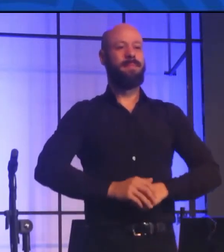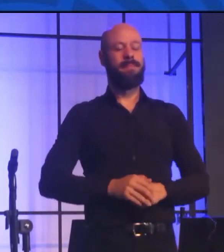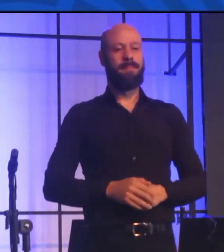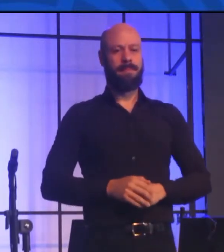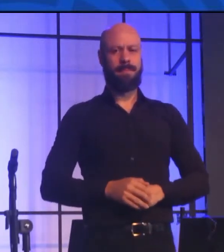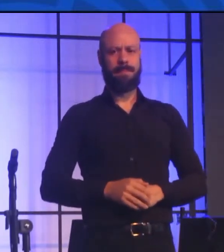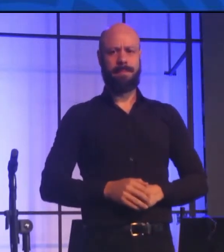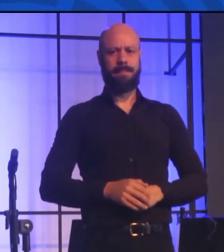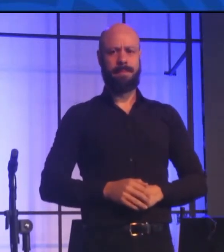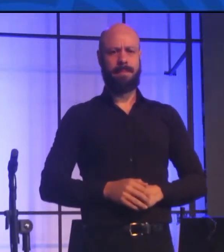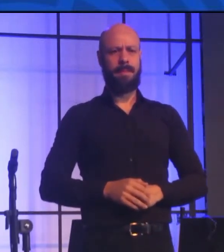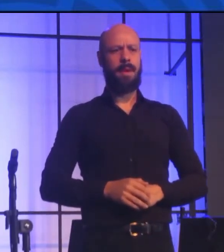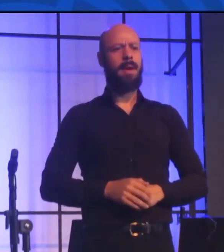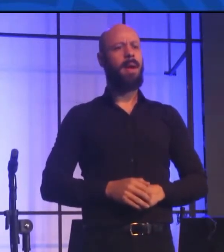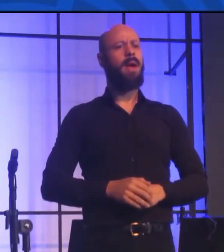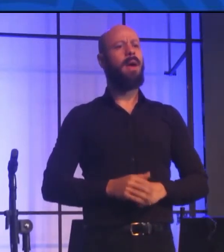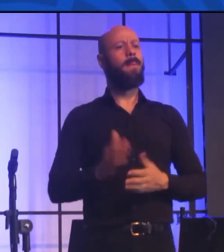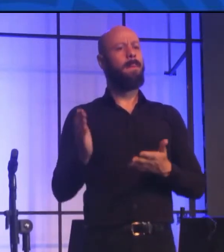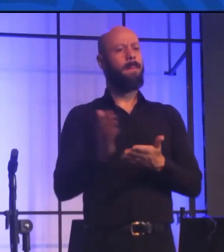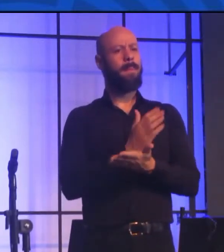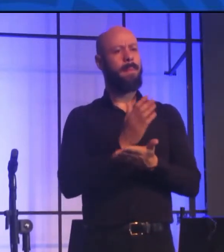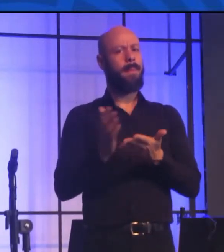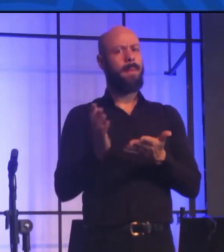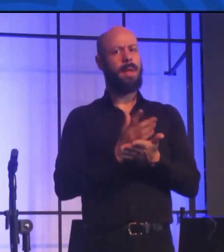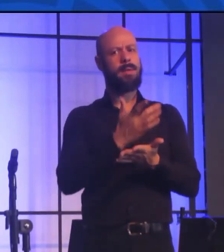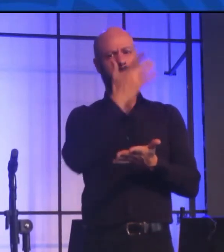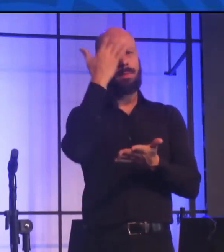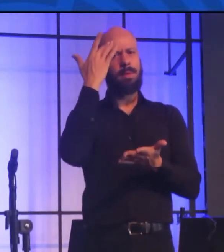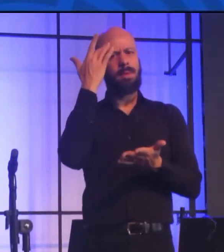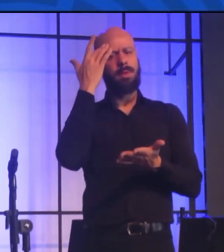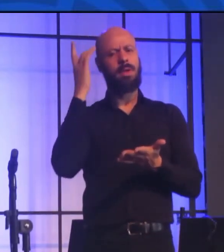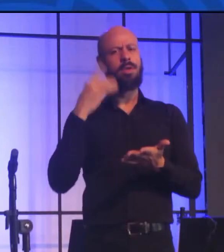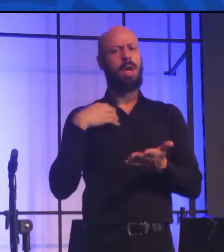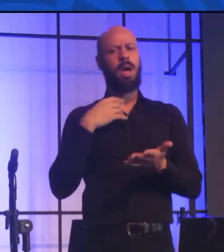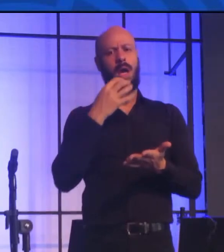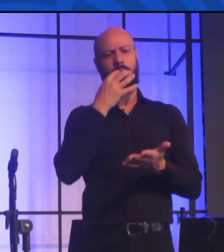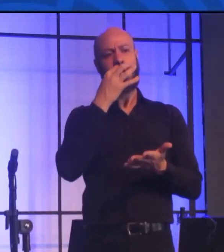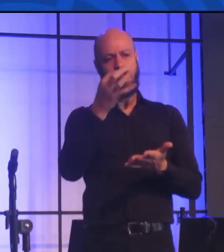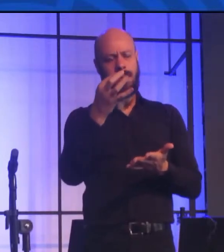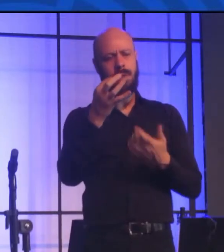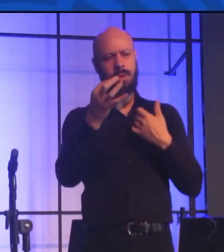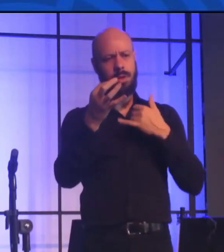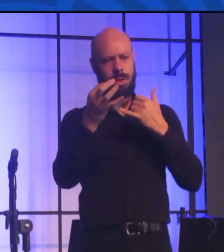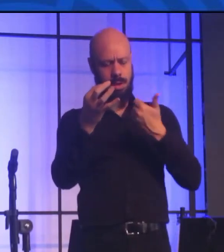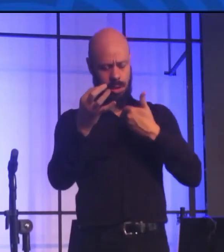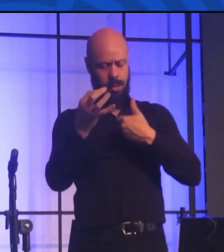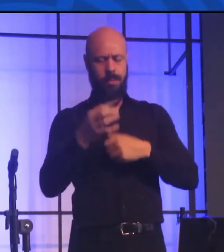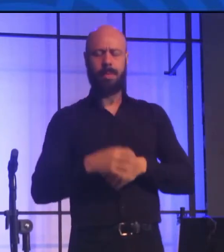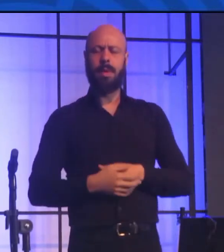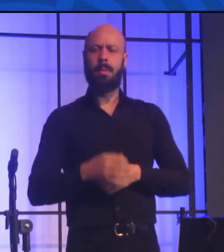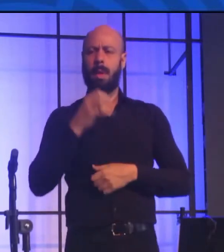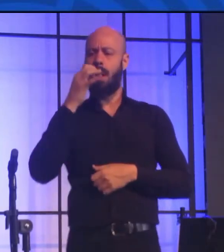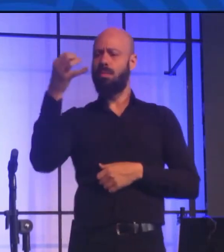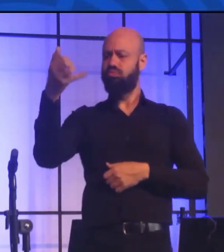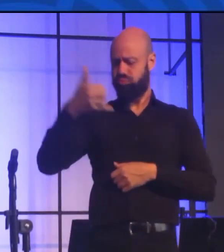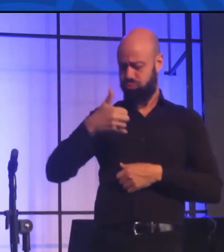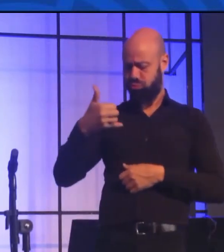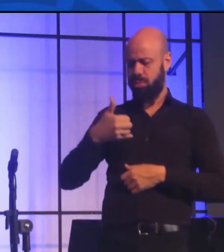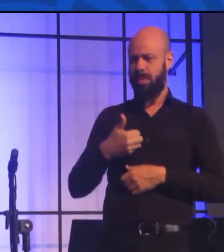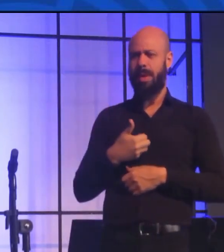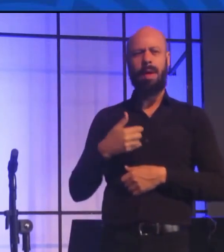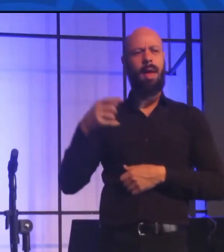muitas pessoas já me falaram, já compartilharam comigo, que elas vêm à igreja, vêm a um culto, e elas